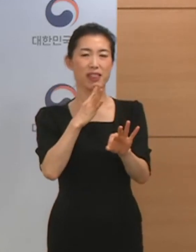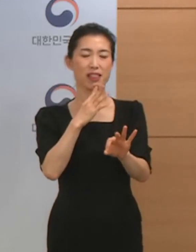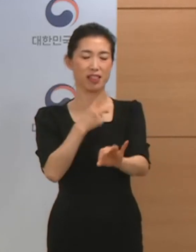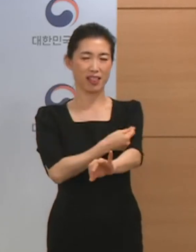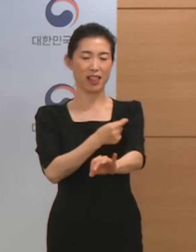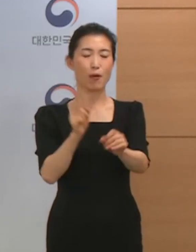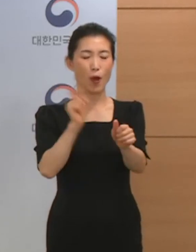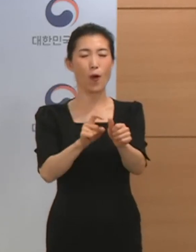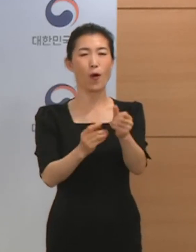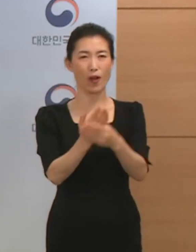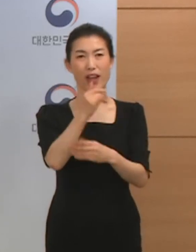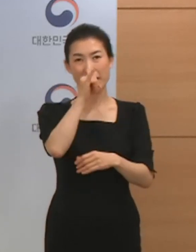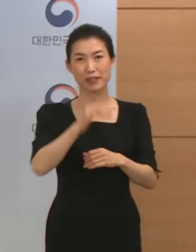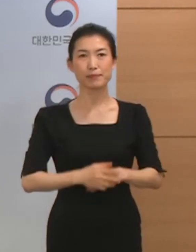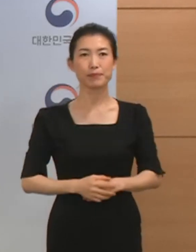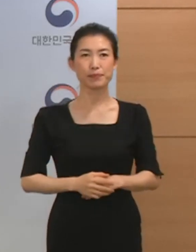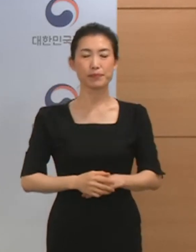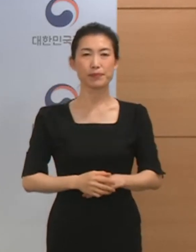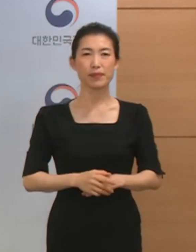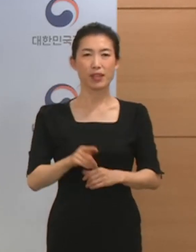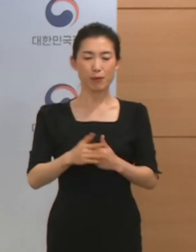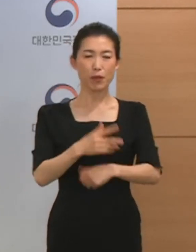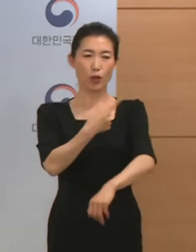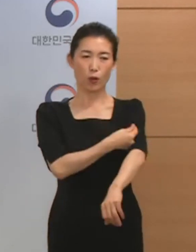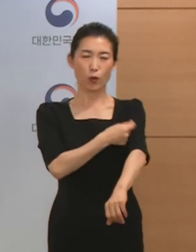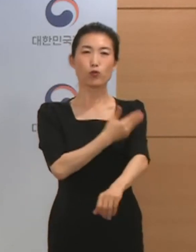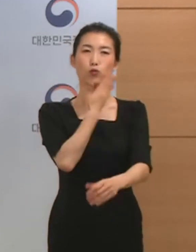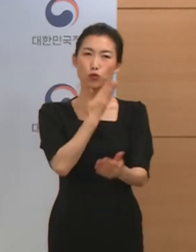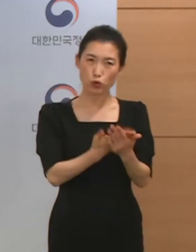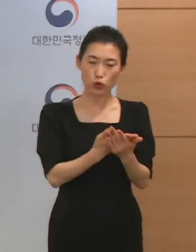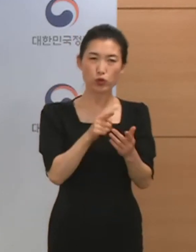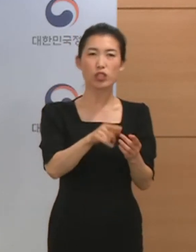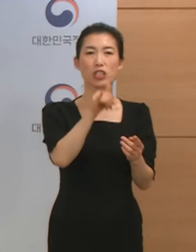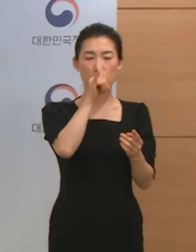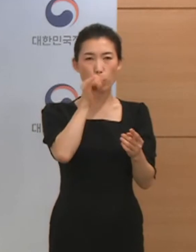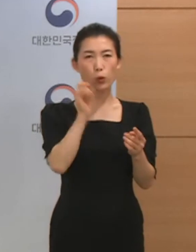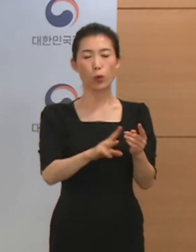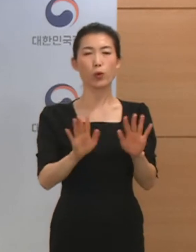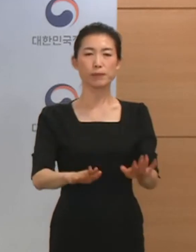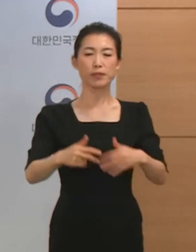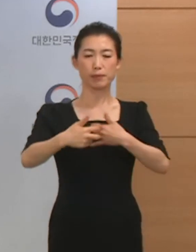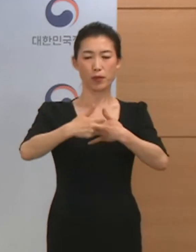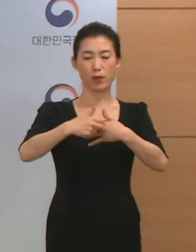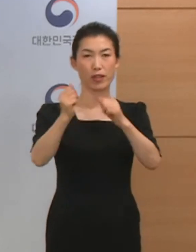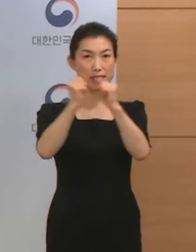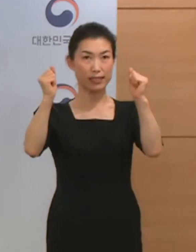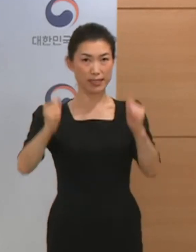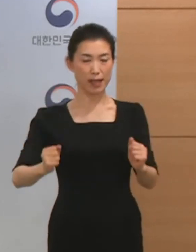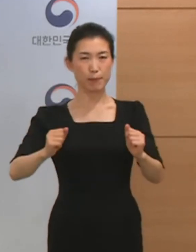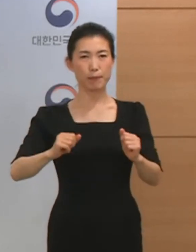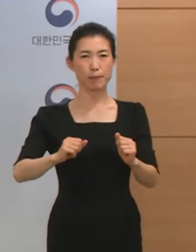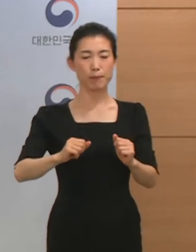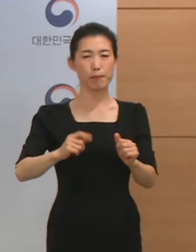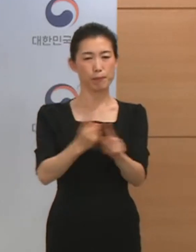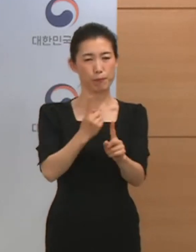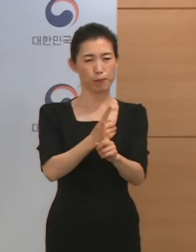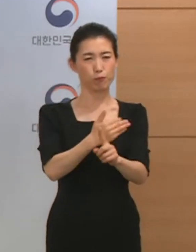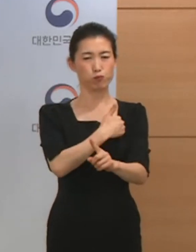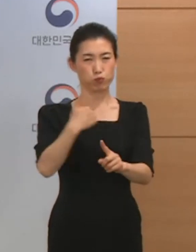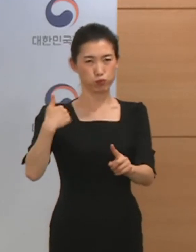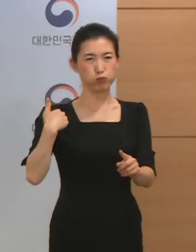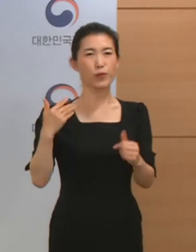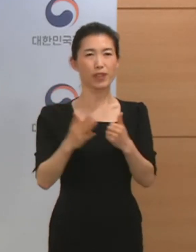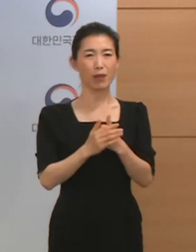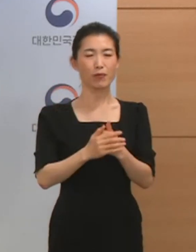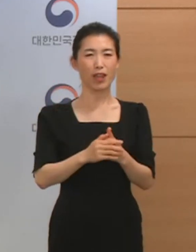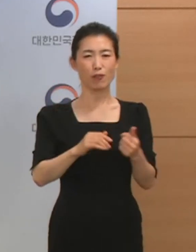하고 현재 저희 의료체계 쪽에서 여력이 계속 생기면서 치명률이 점점 떨어지는 요인이기도 하다는 것은 다시